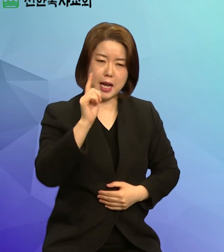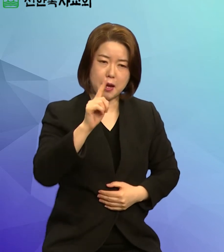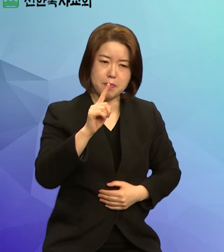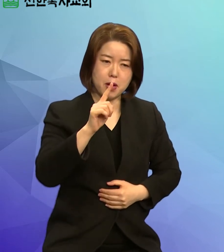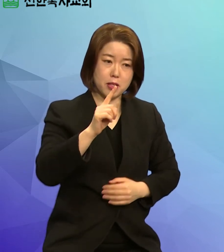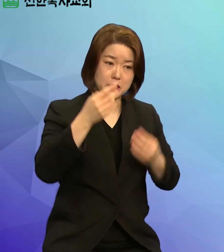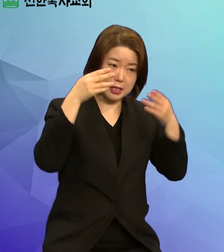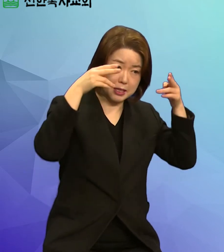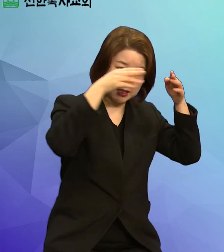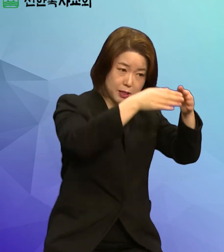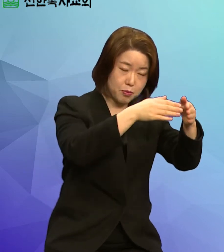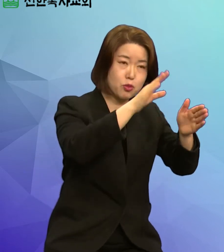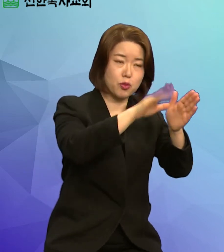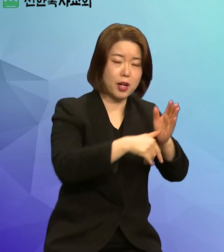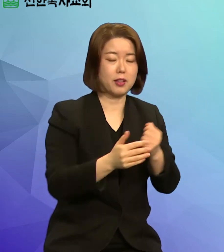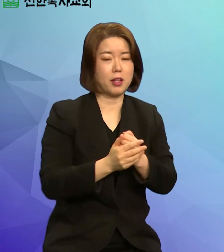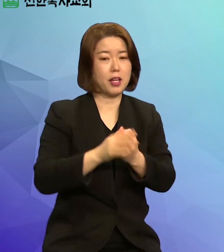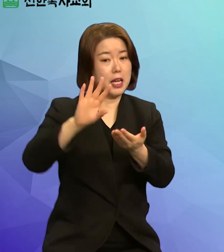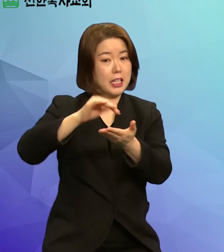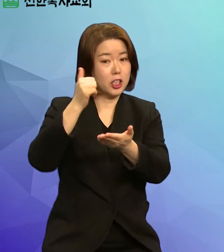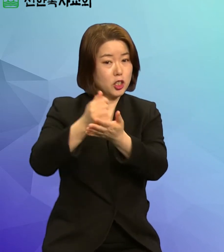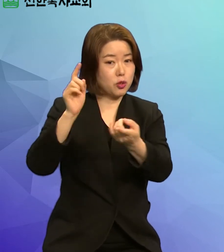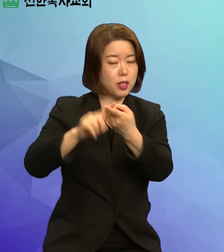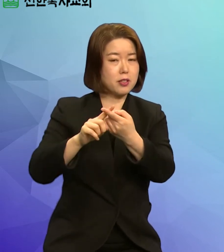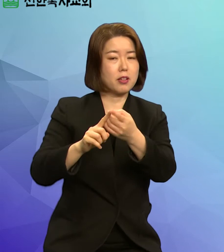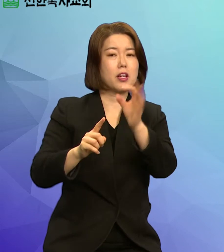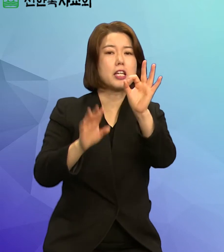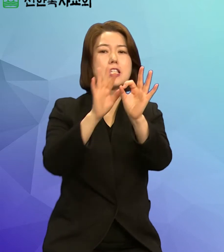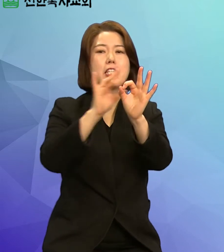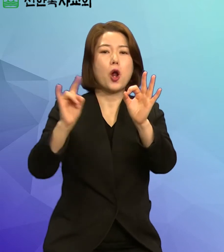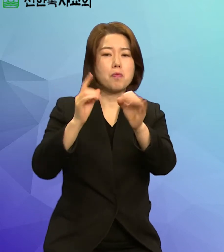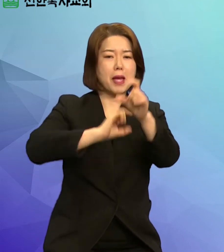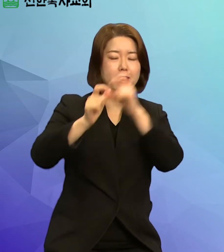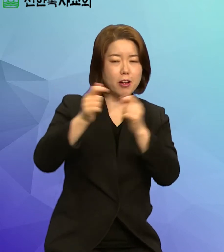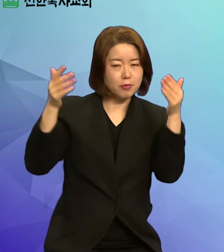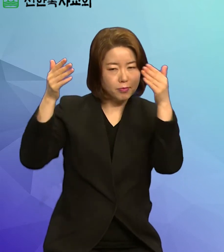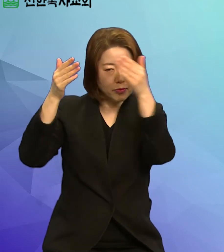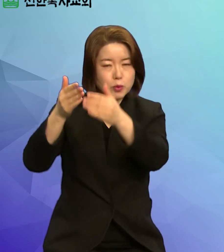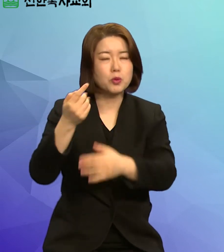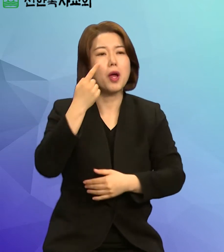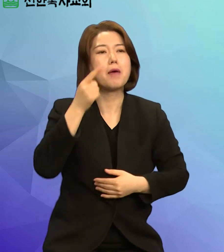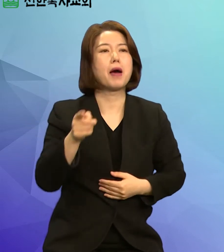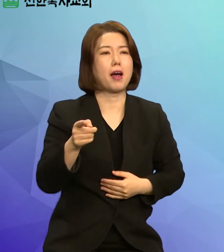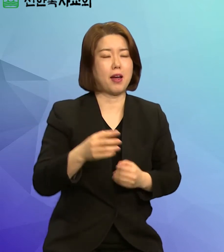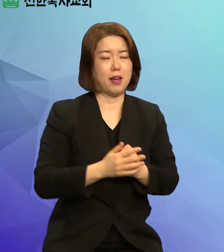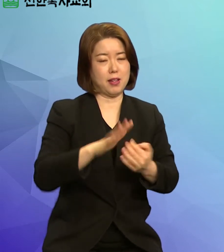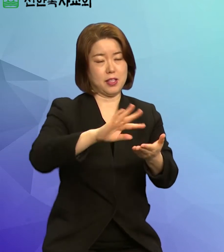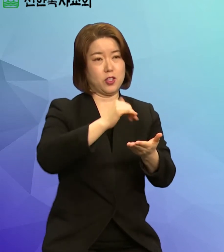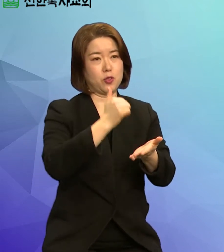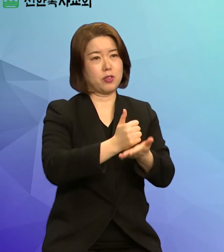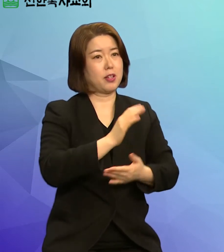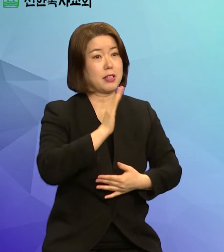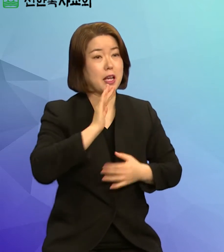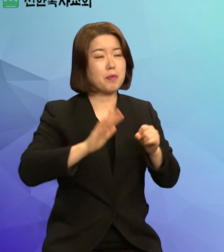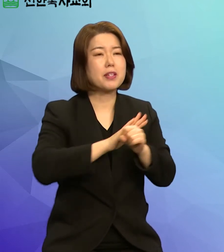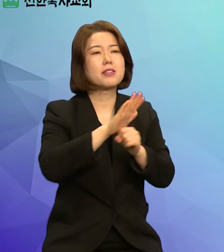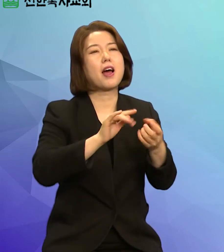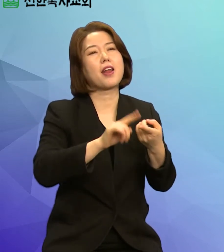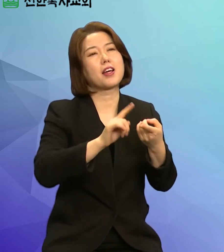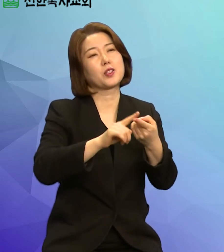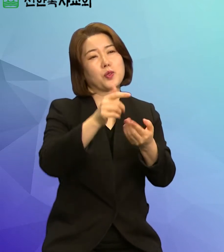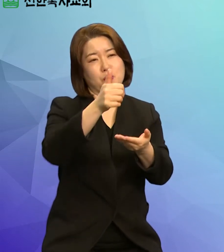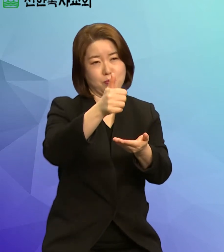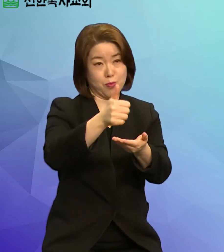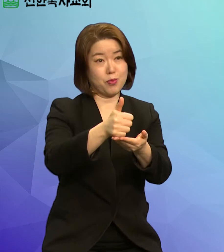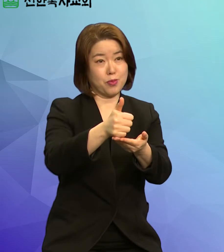주목할 때 그리스도에 대해서는 10배로 주목하게, 그리스도는 참으로 사랑스러운